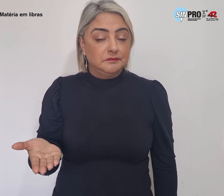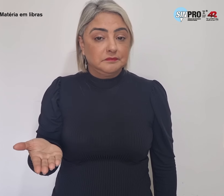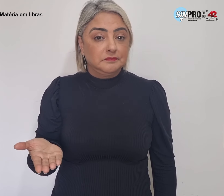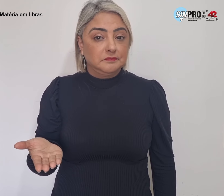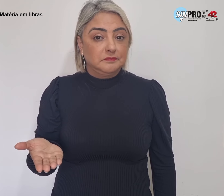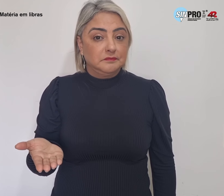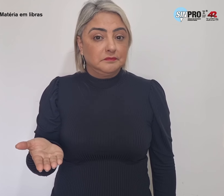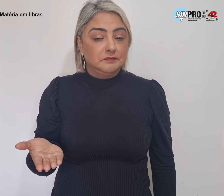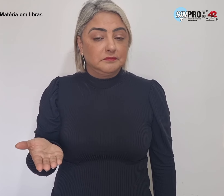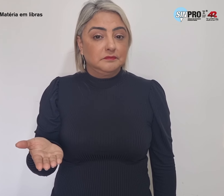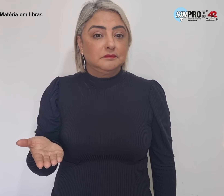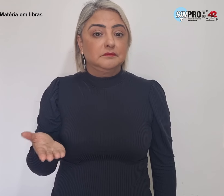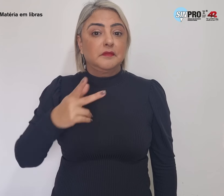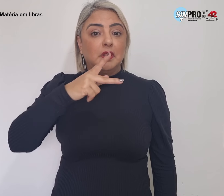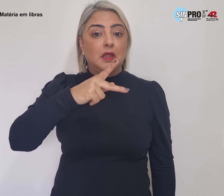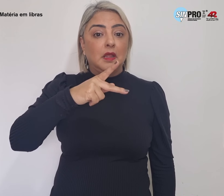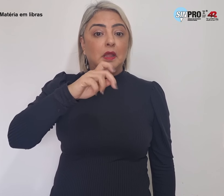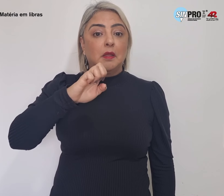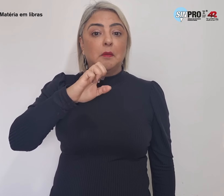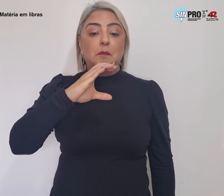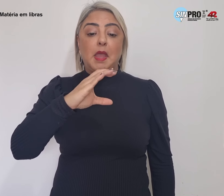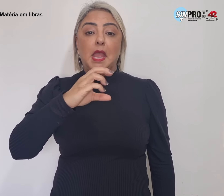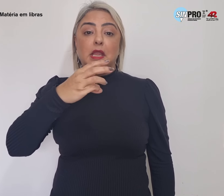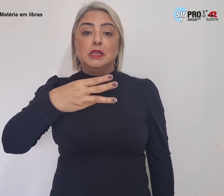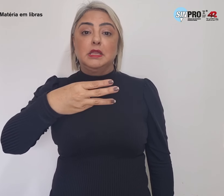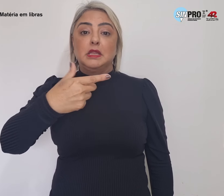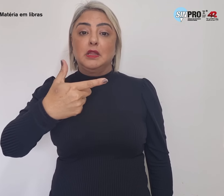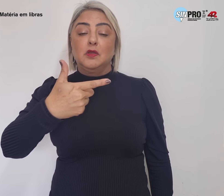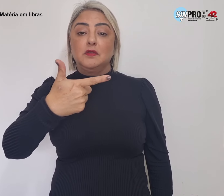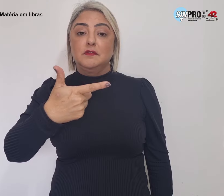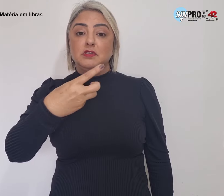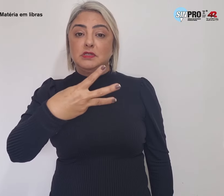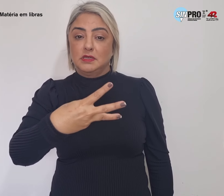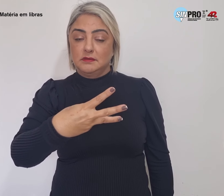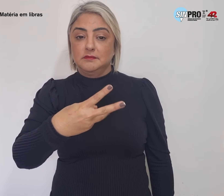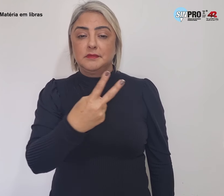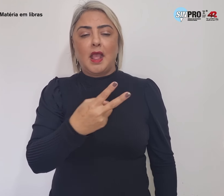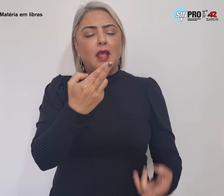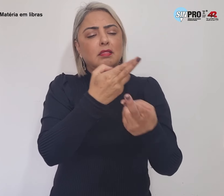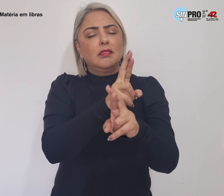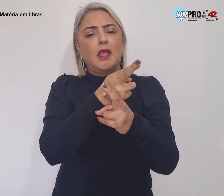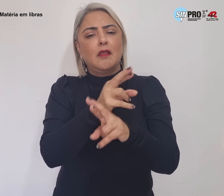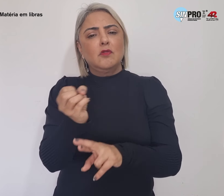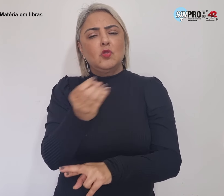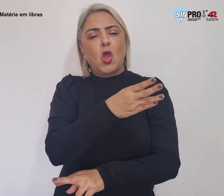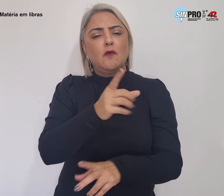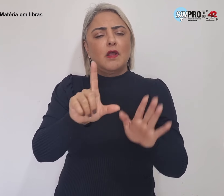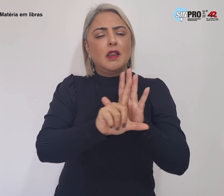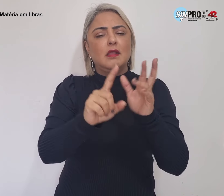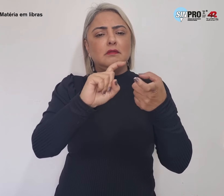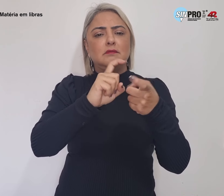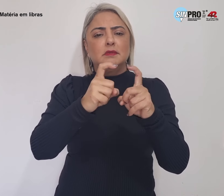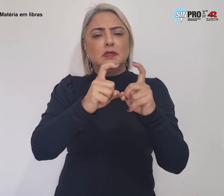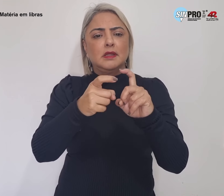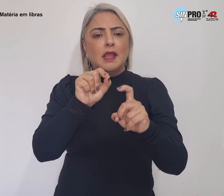PEC 32 e PEC 23. A reforma administrativa que acaba com